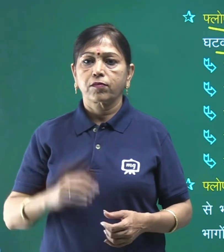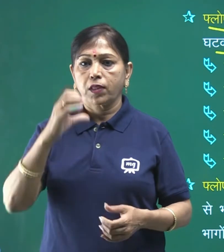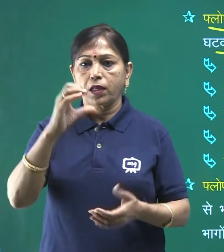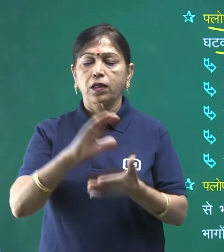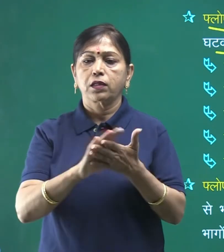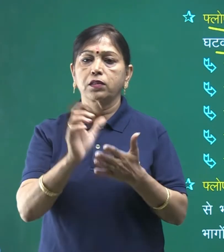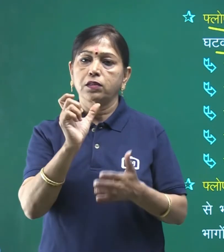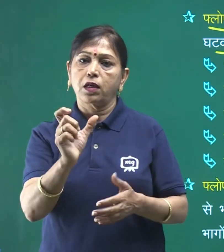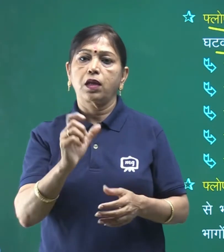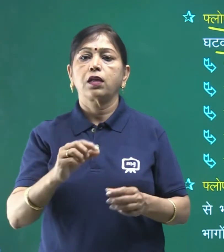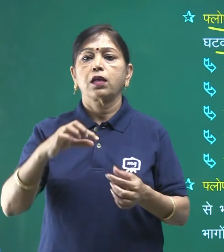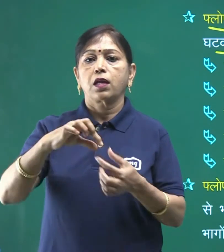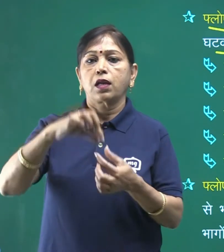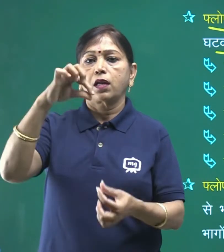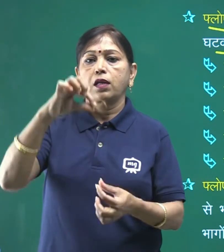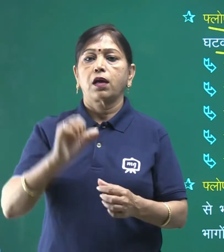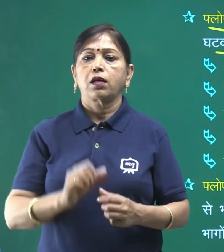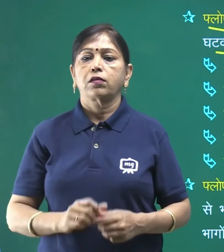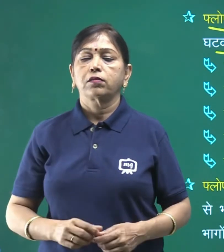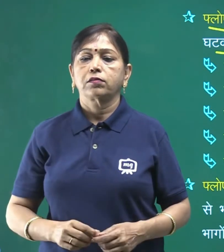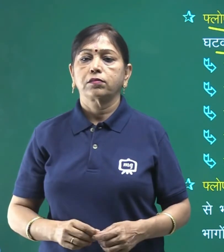नलिका,